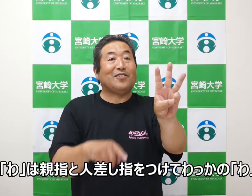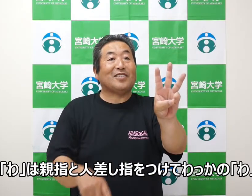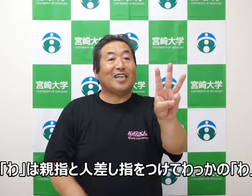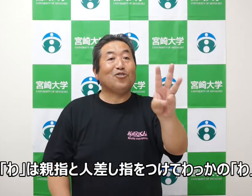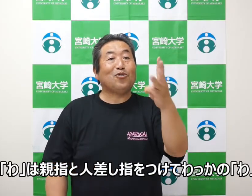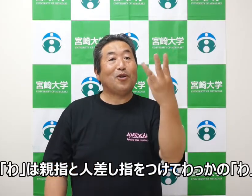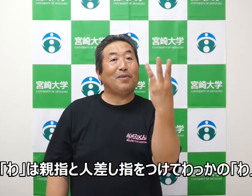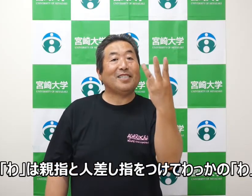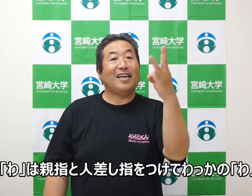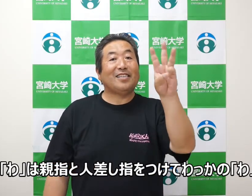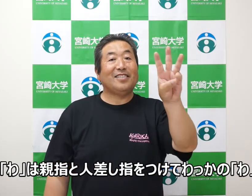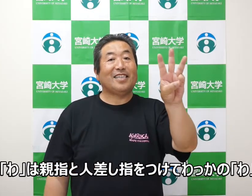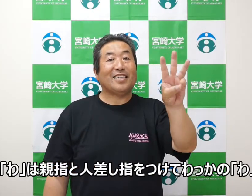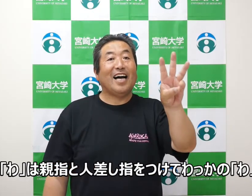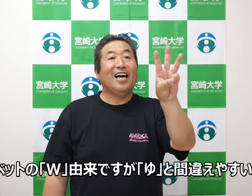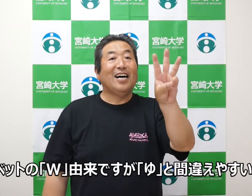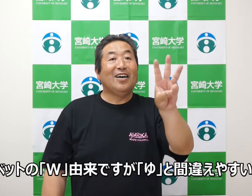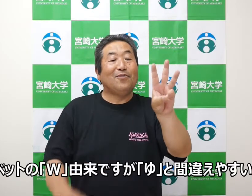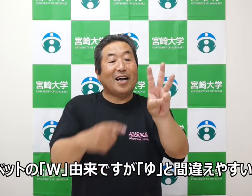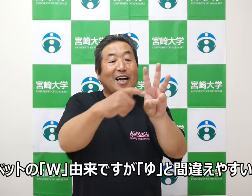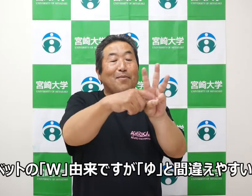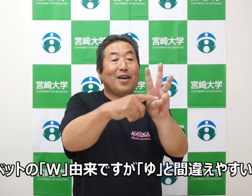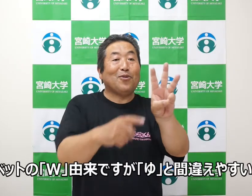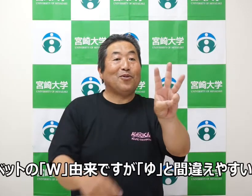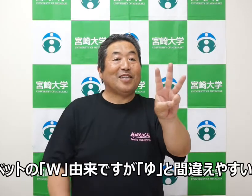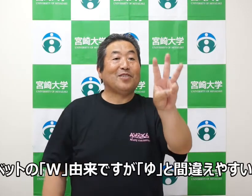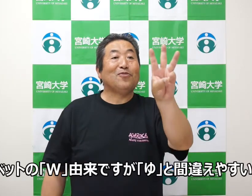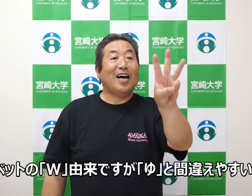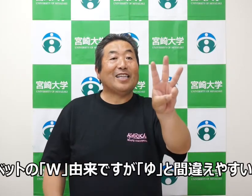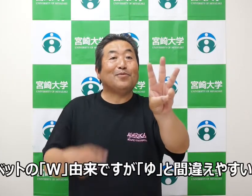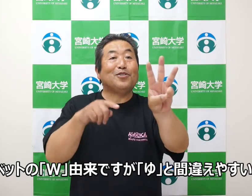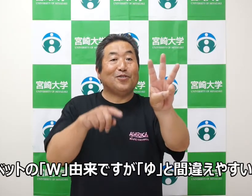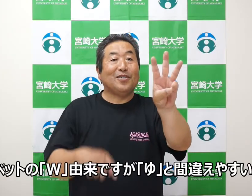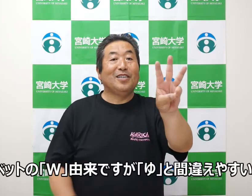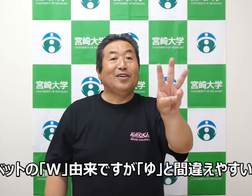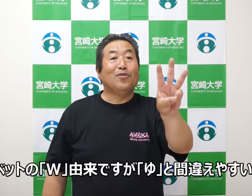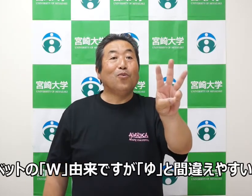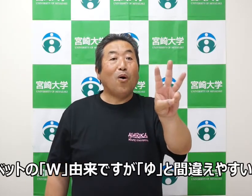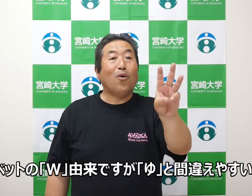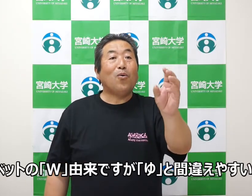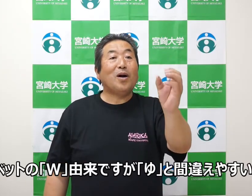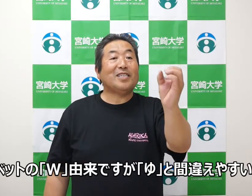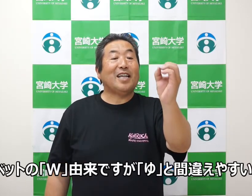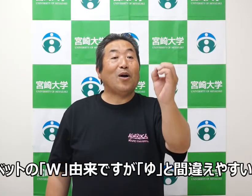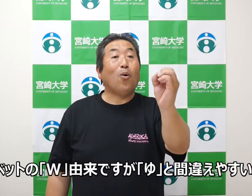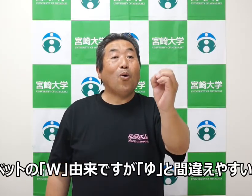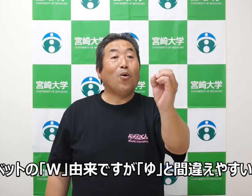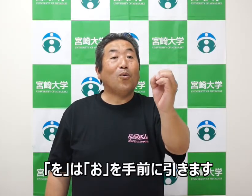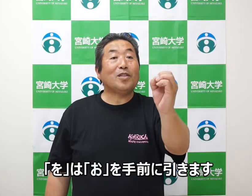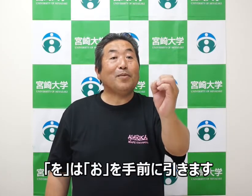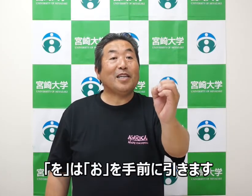が、言うとほら間違いやすいんですが、輪っかが前の方です。輪、W。を、をはですね、を、を手前に来ます。